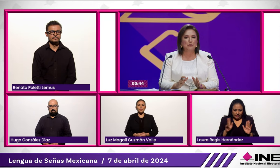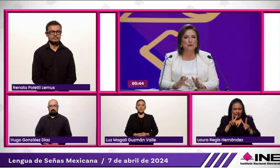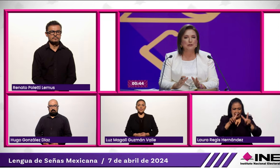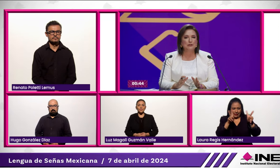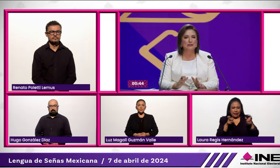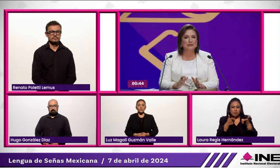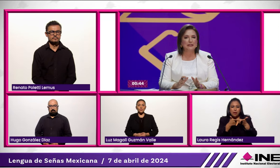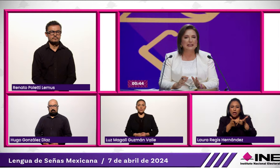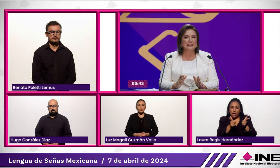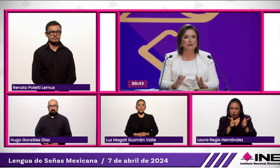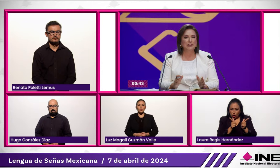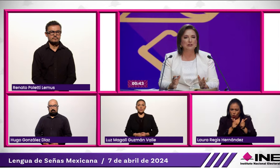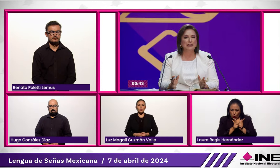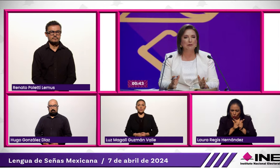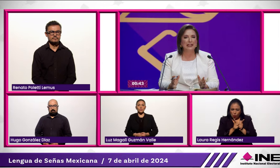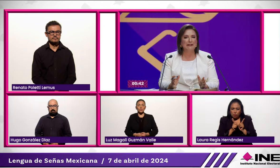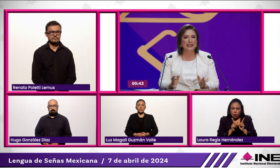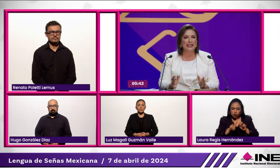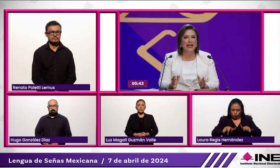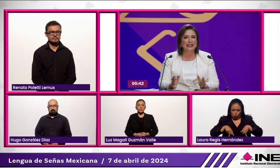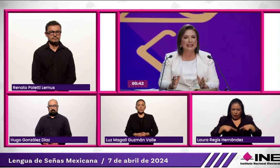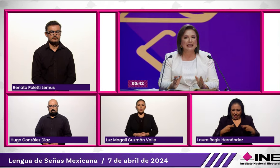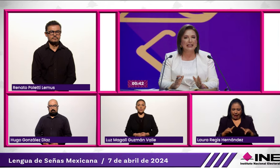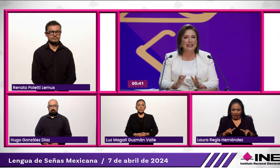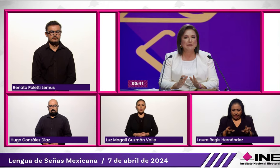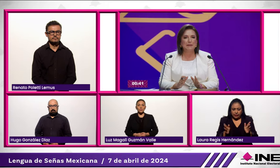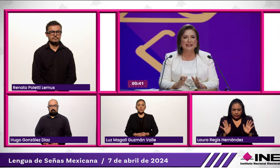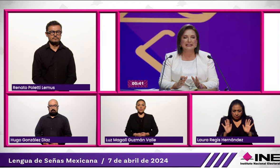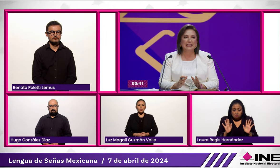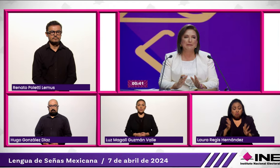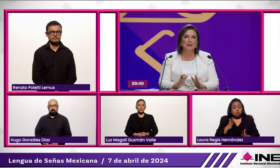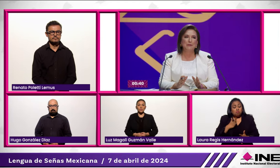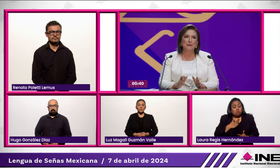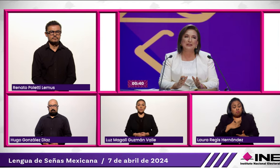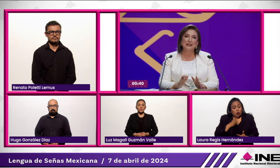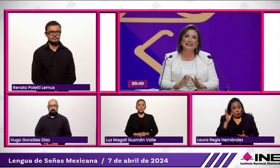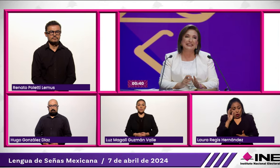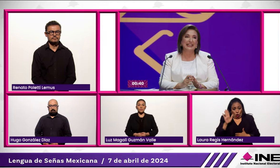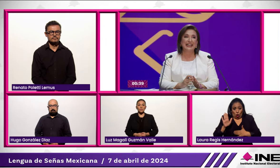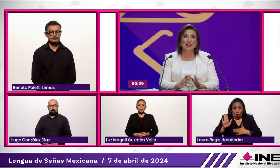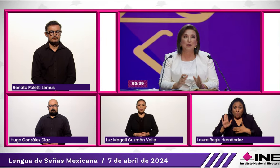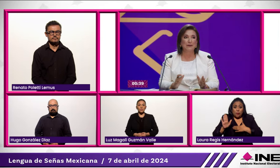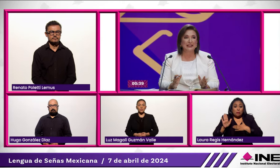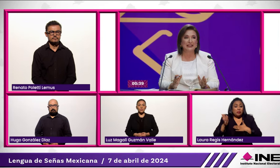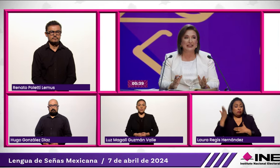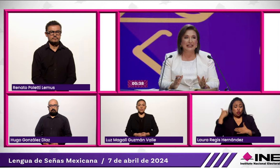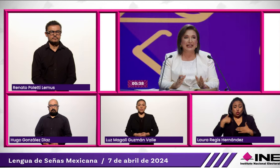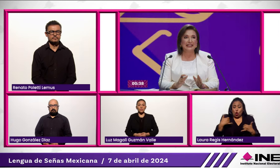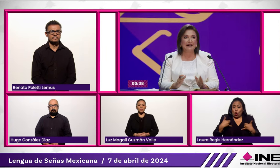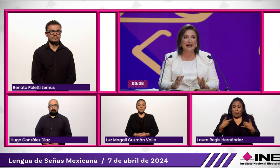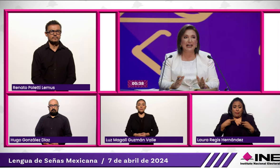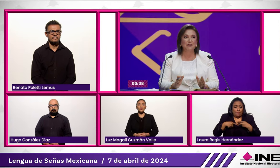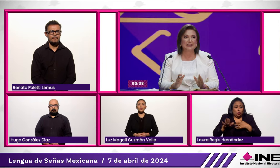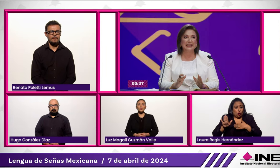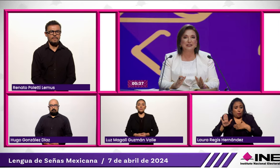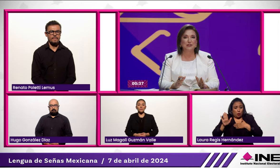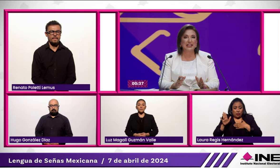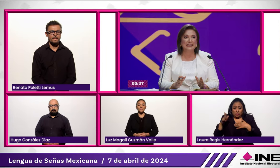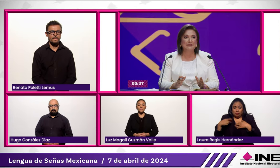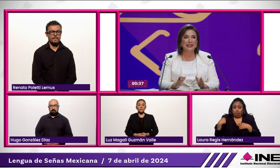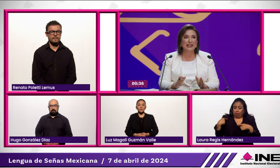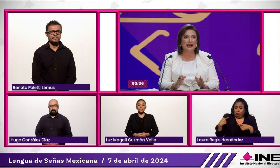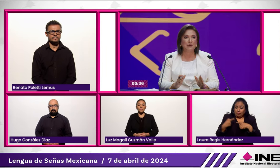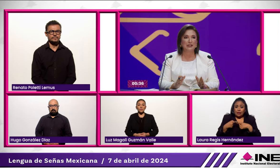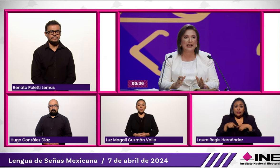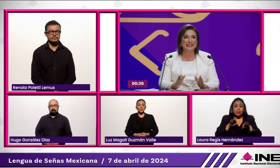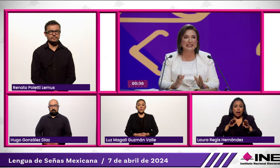tema de grupos en situación de vulnerabilidad y me parece que mi compromiso es desde que era joven. He trabajado desde la